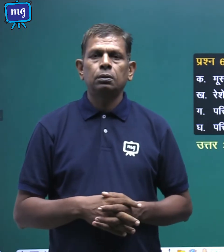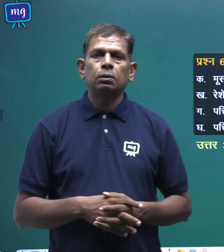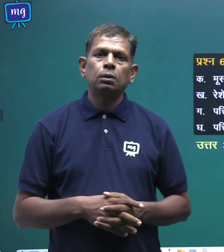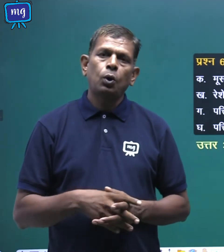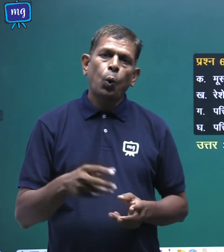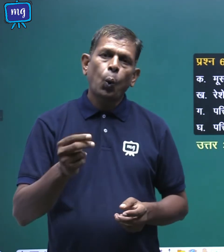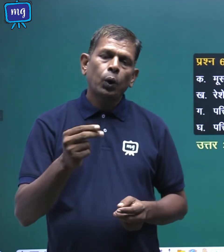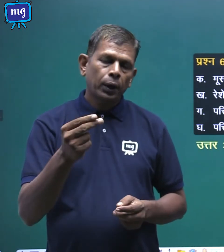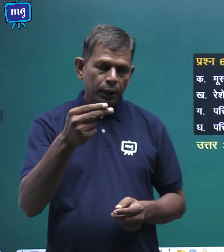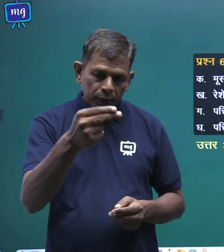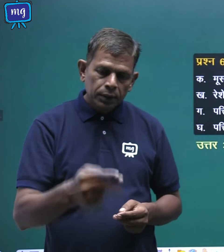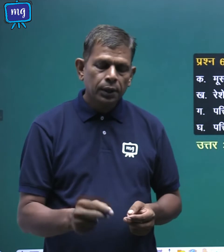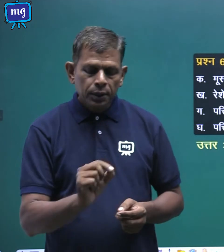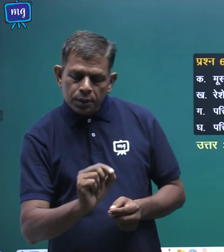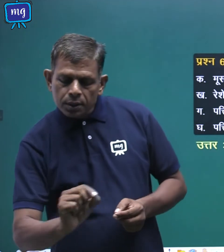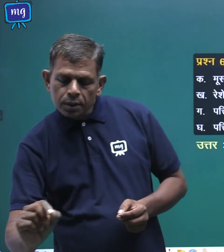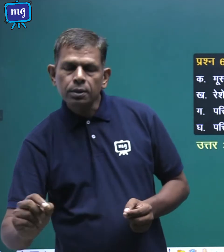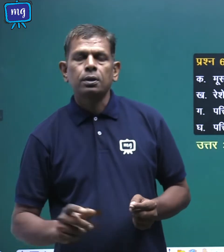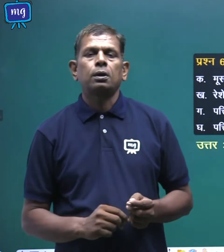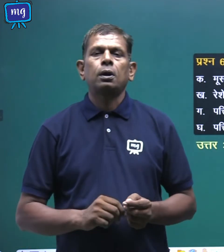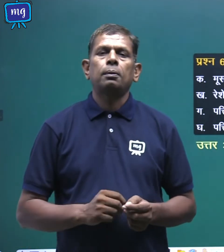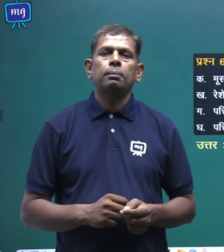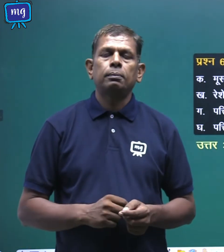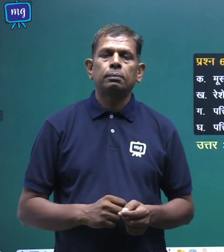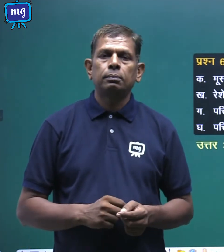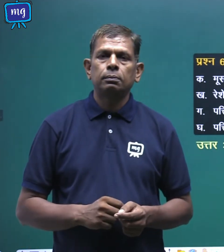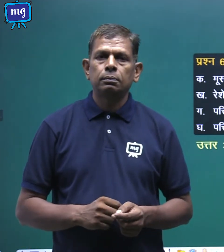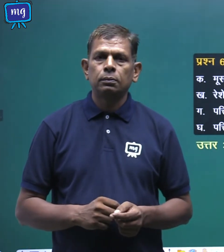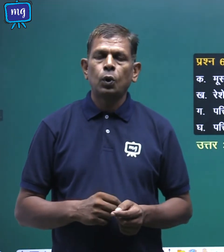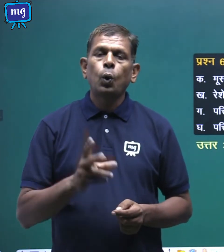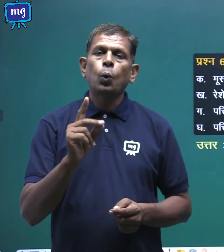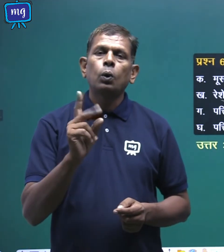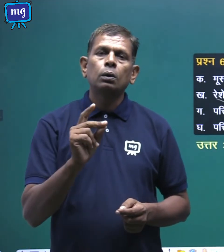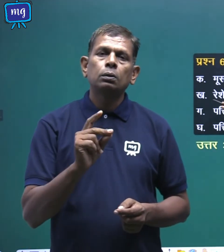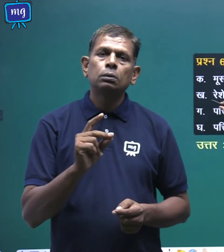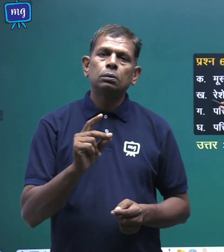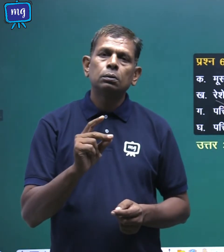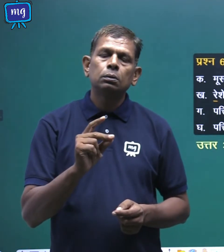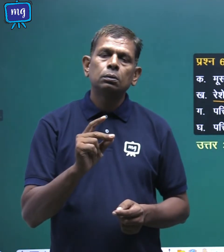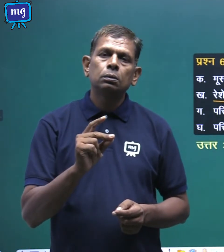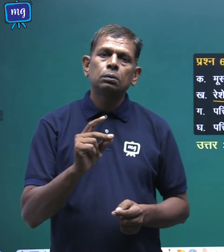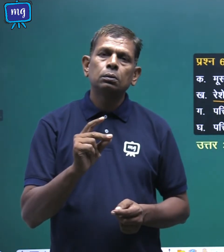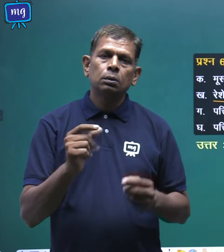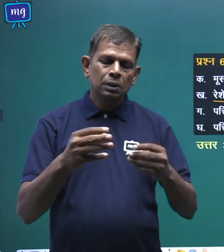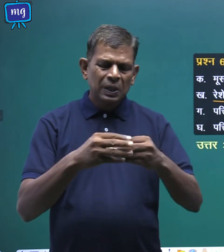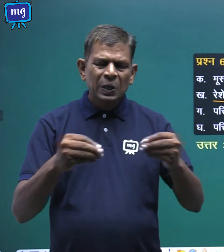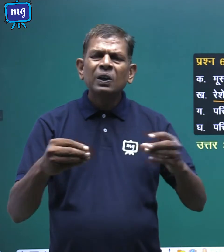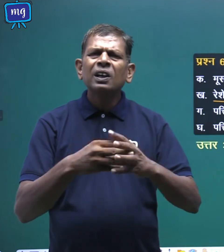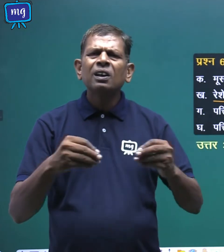और नीचे लिखना भी मूसला जड़। दूसरा है रेशेदार जड़,